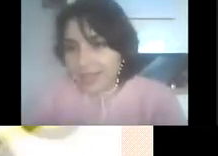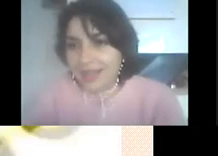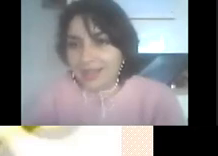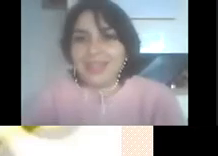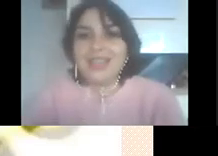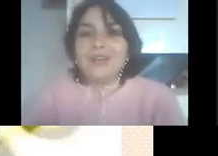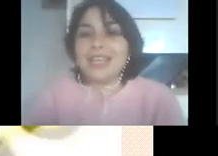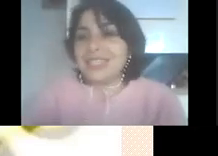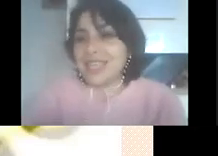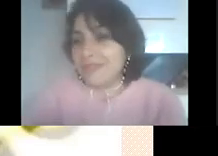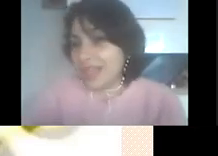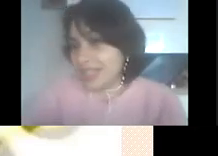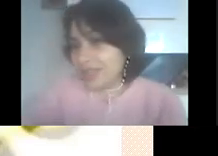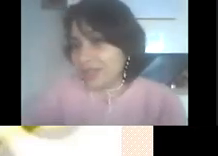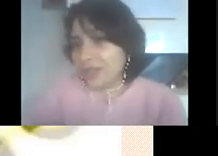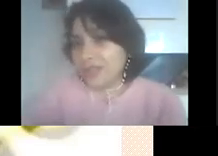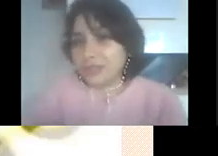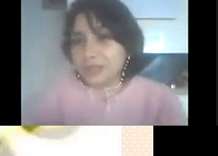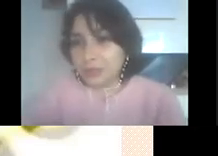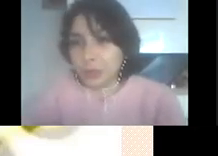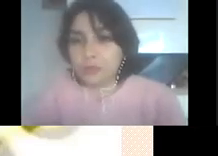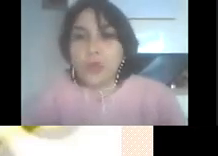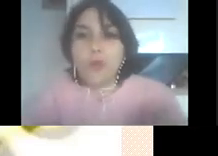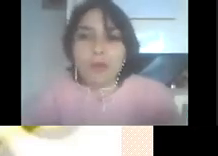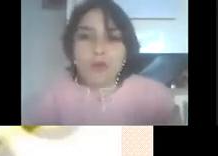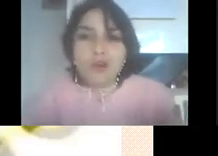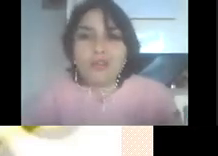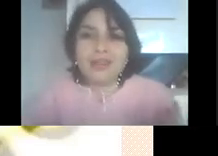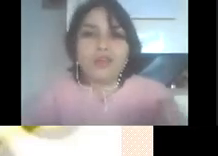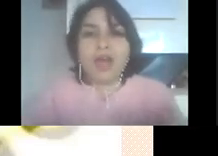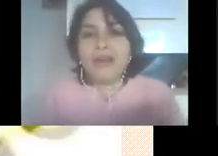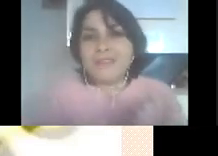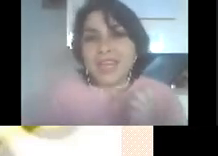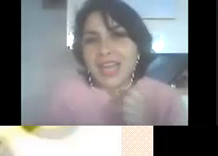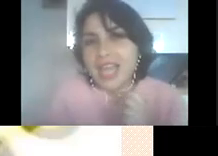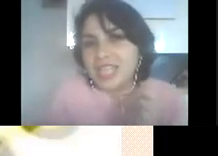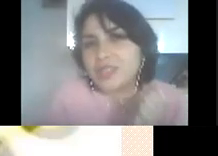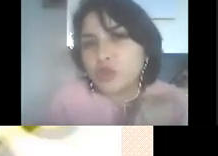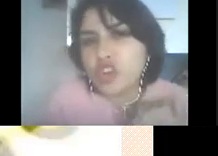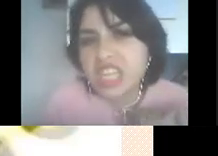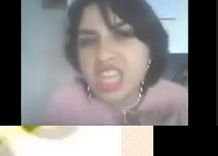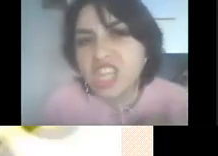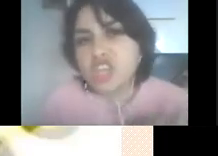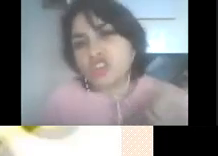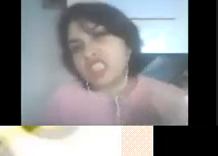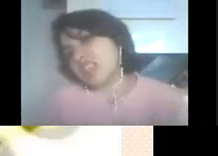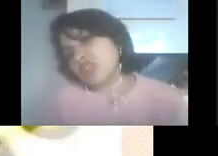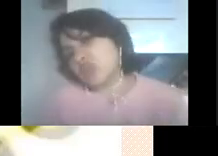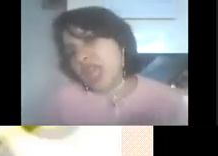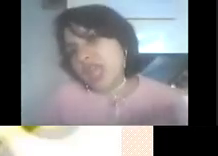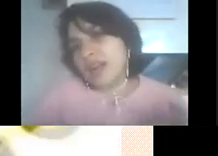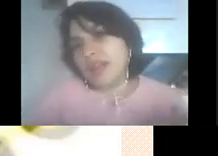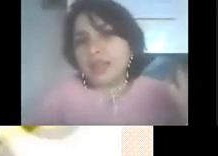Ahí está. Flexible, ¿cierto? Nosotros jugamos con lo elástico. Ahora vienen estos tornillos,